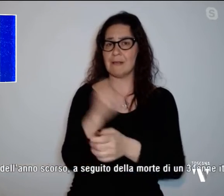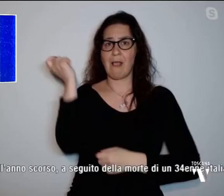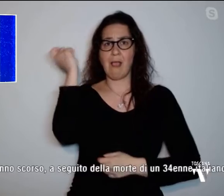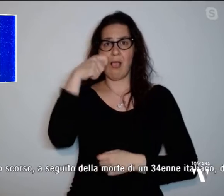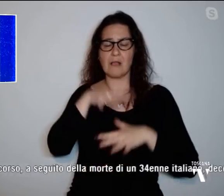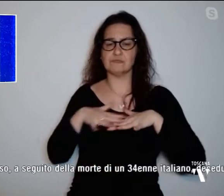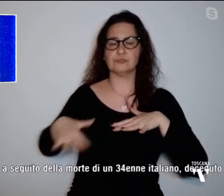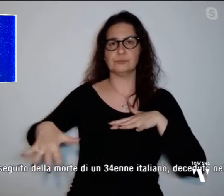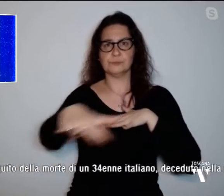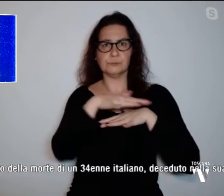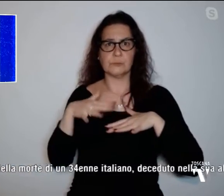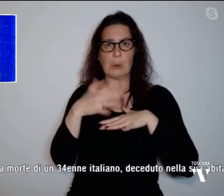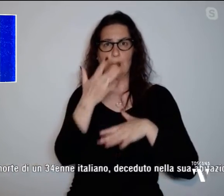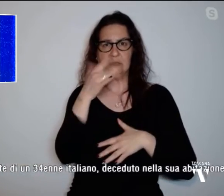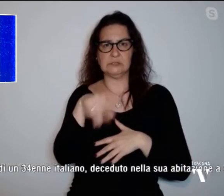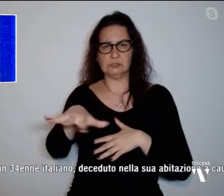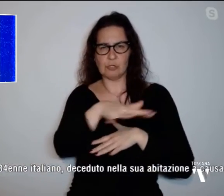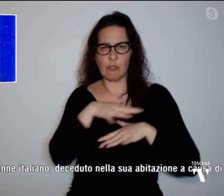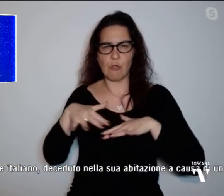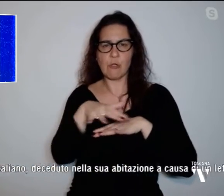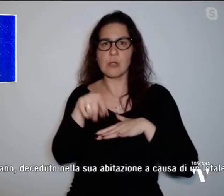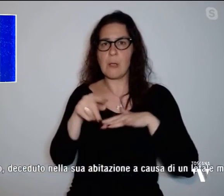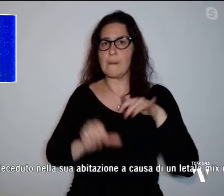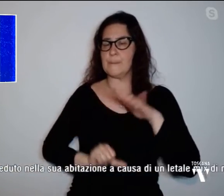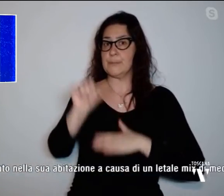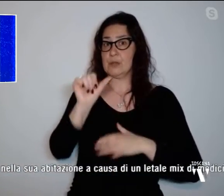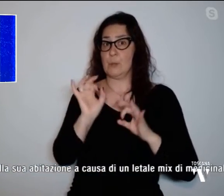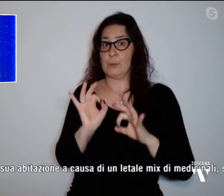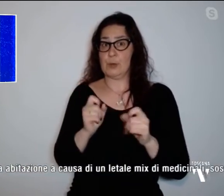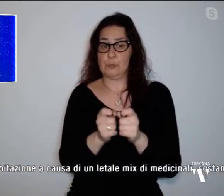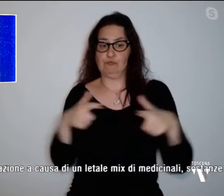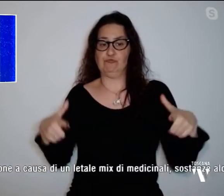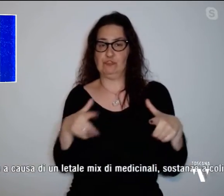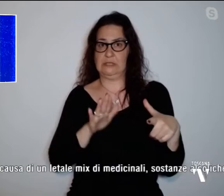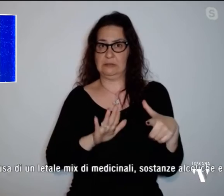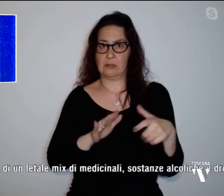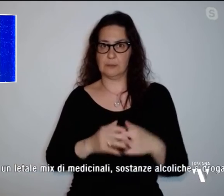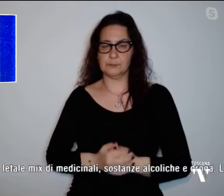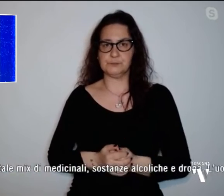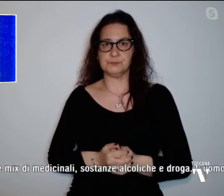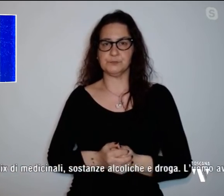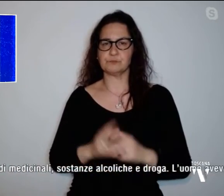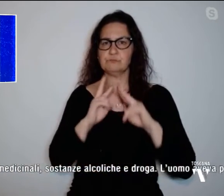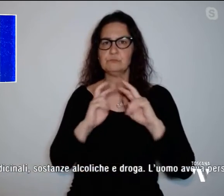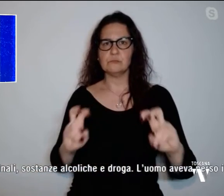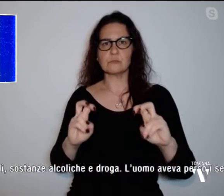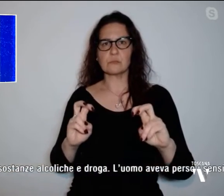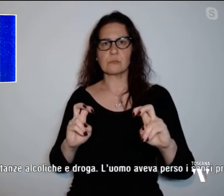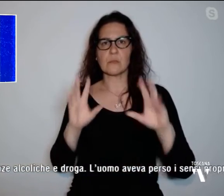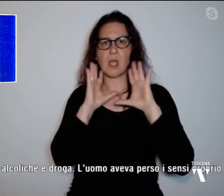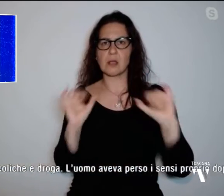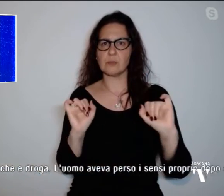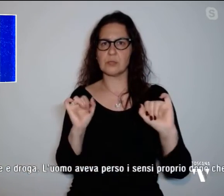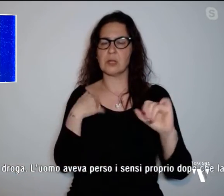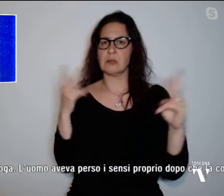piana pistoiese, ma principalmente proprio il capoluogo. Le indagini dei militari erano